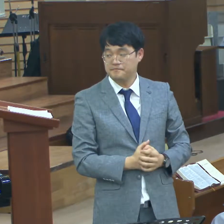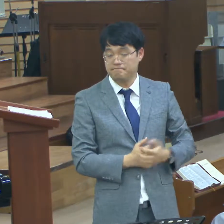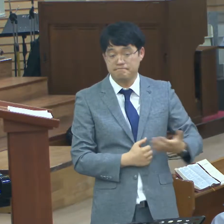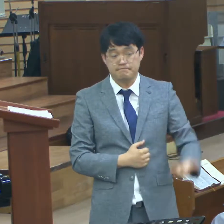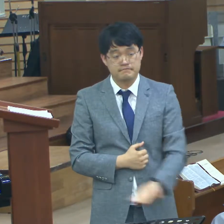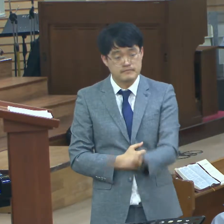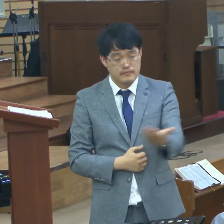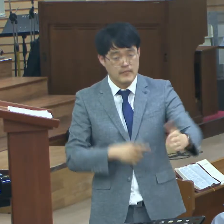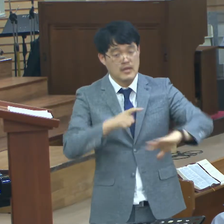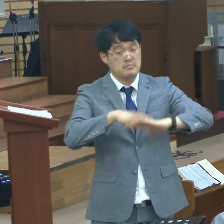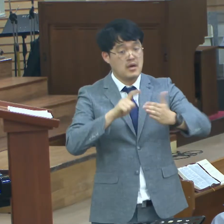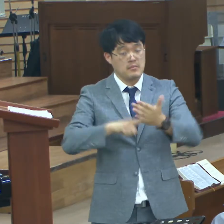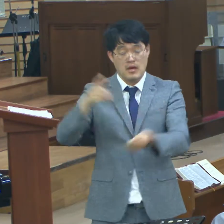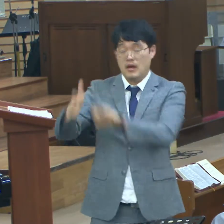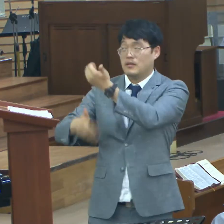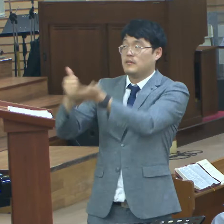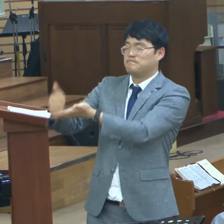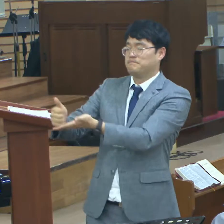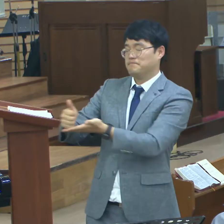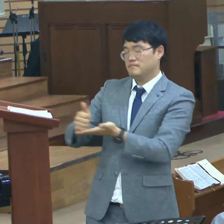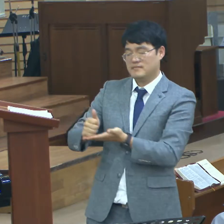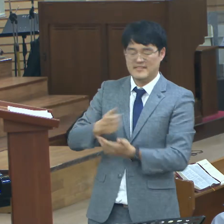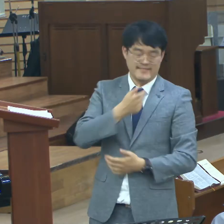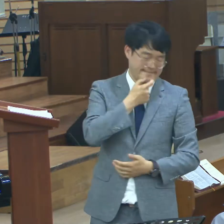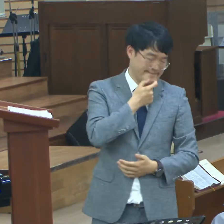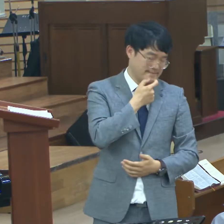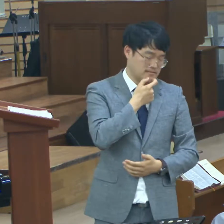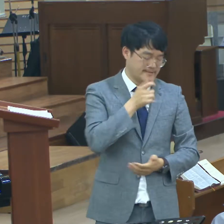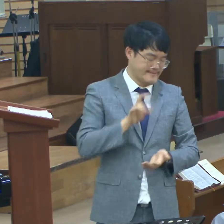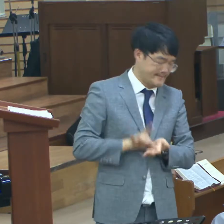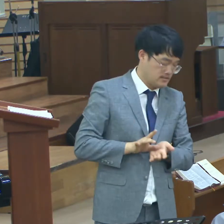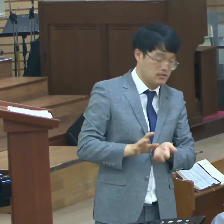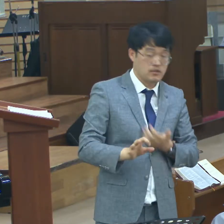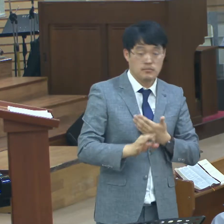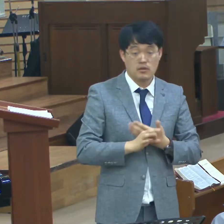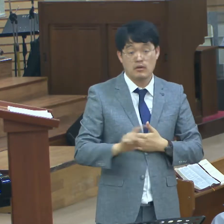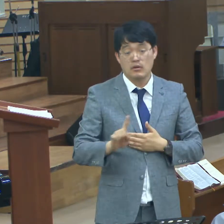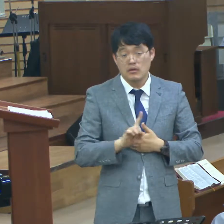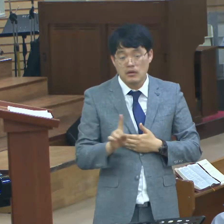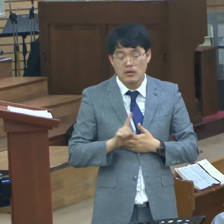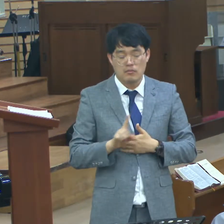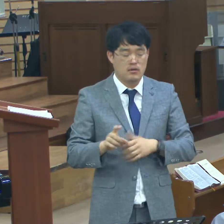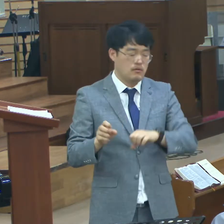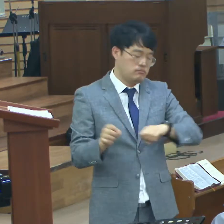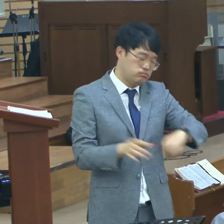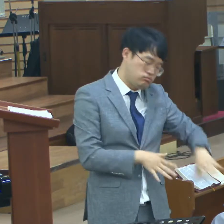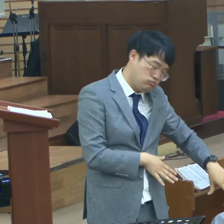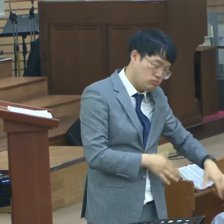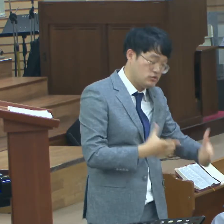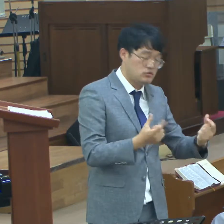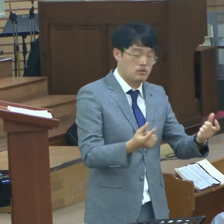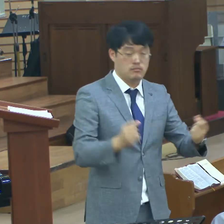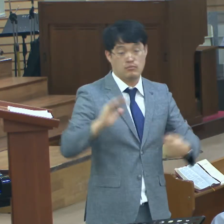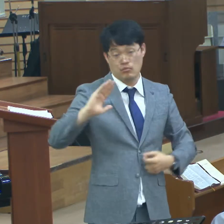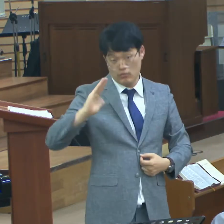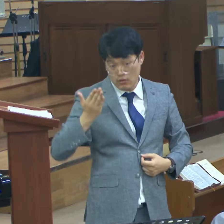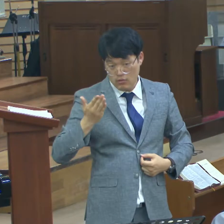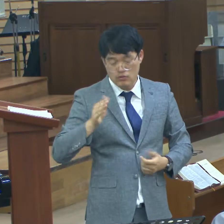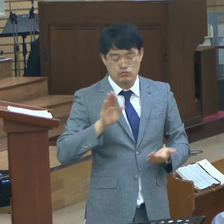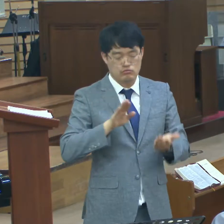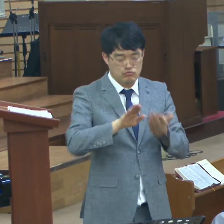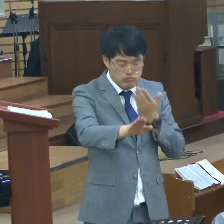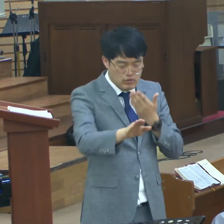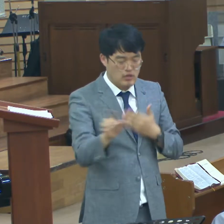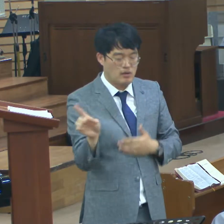마음에 하나님 두기를 싫어하면 로마서 1장 18절에 의하면 상실한 마음이 되고 그 다음에는 합당하지